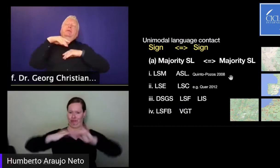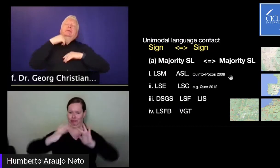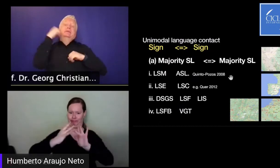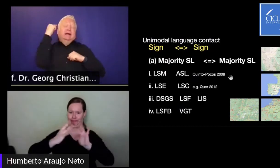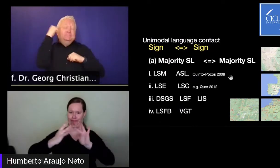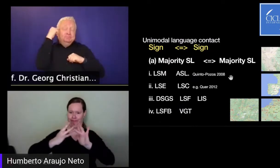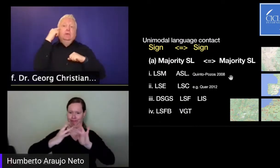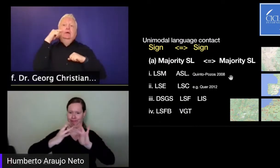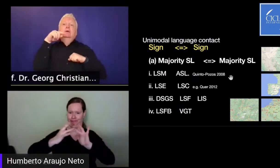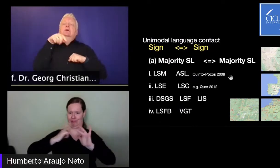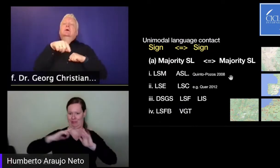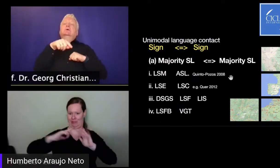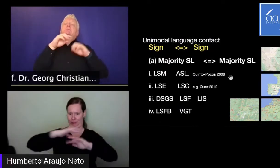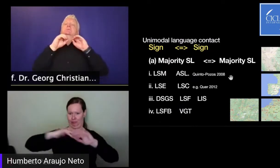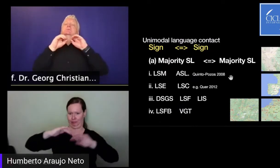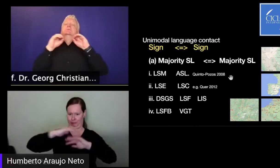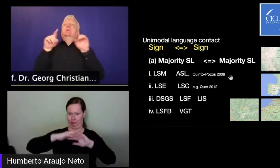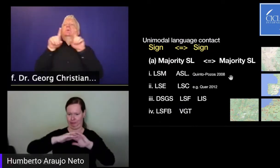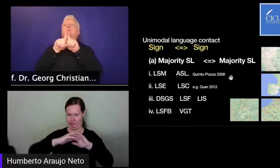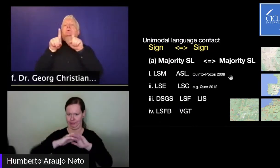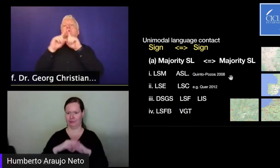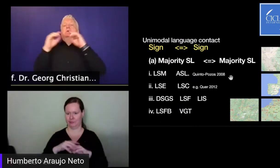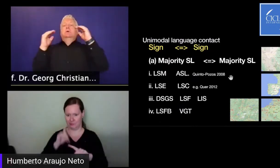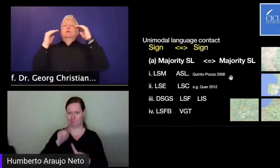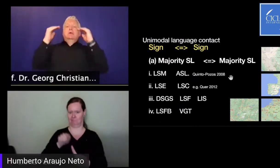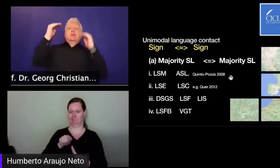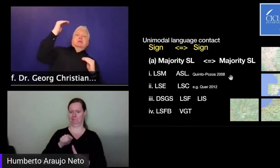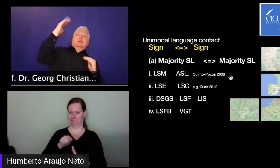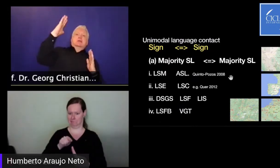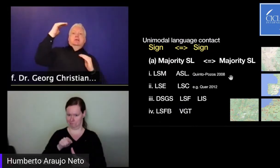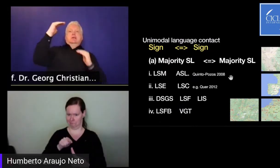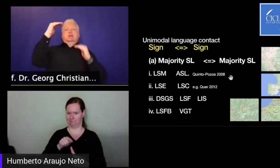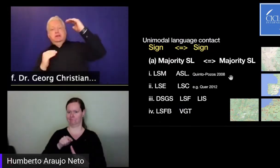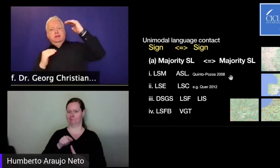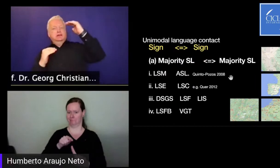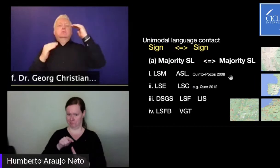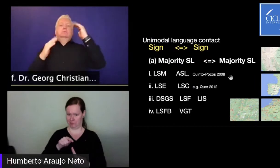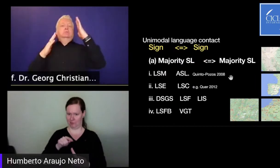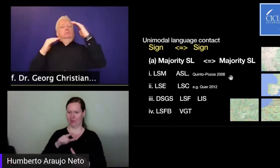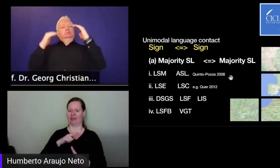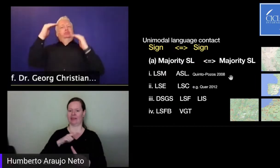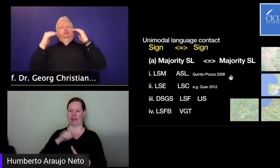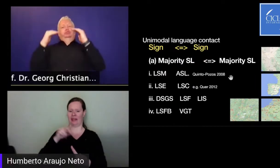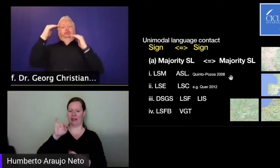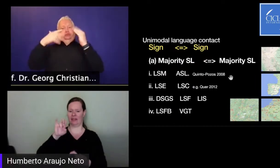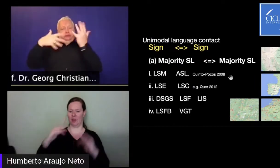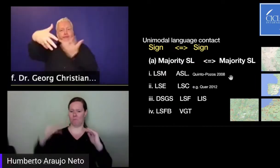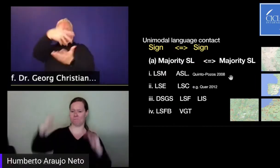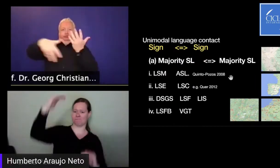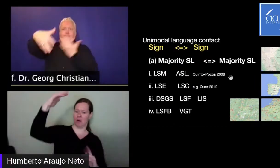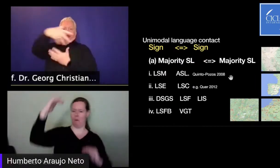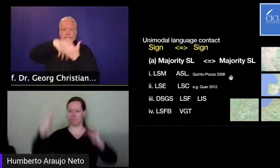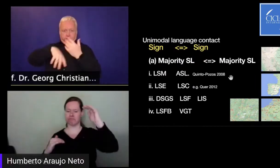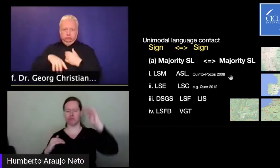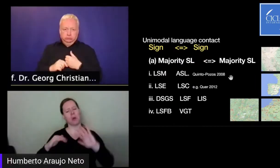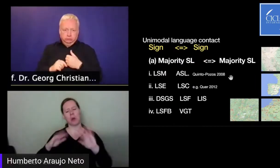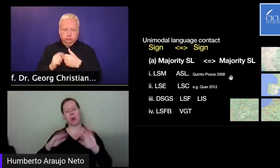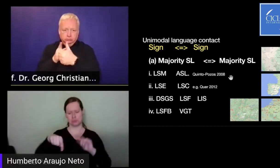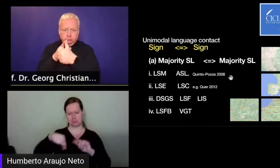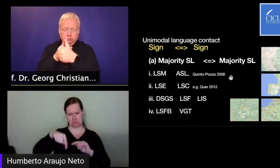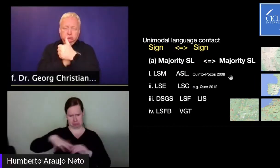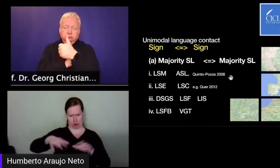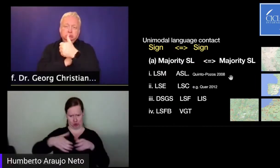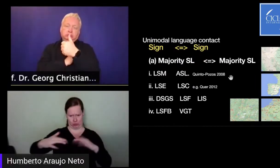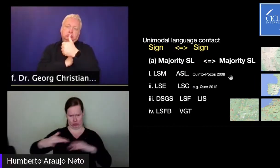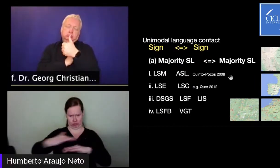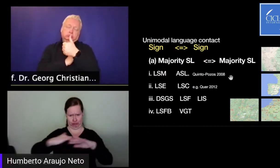que onde há bastante cruzamento entre as línguas que aparecem ali. E nisso você tem línguas em contato, línguas de